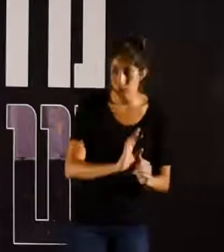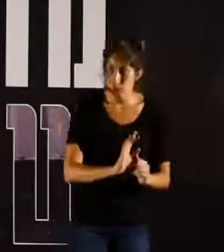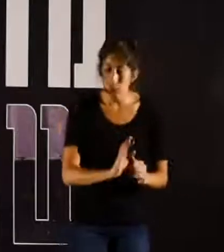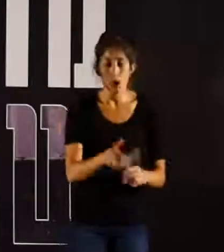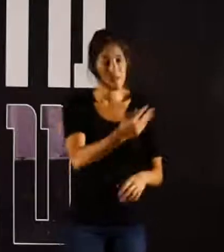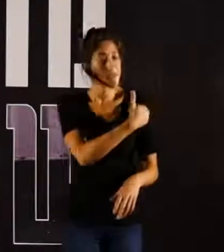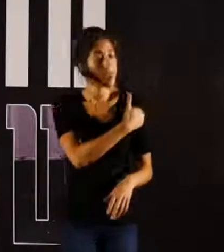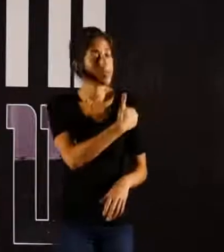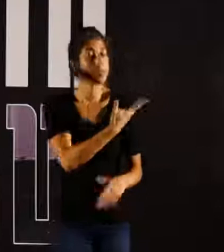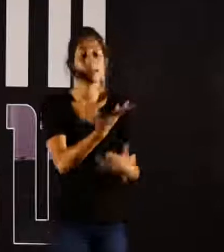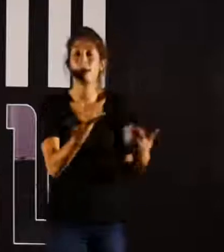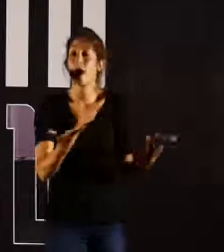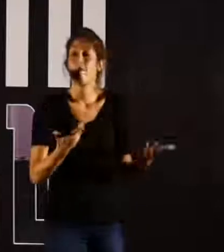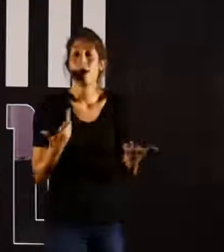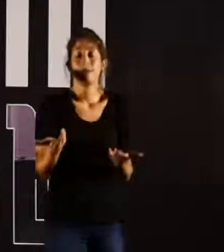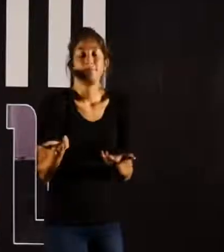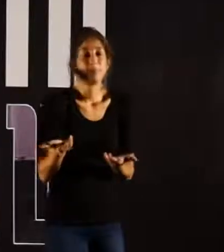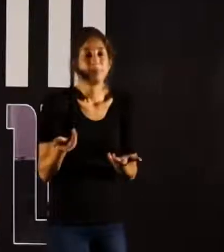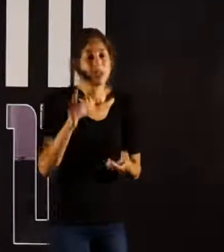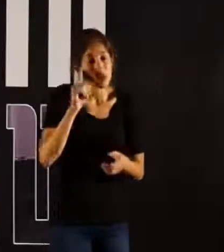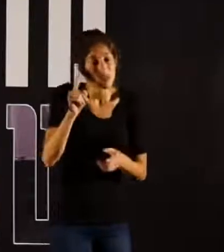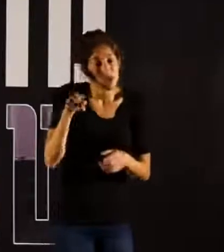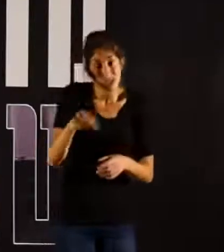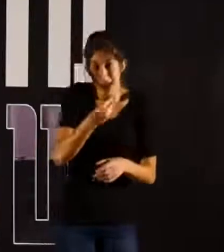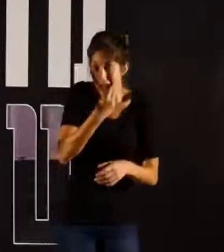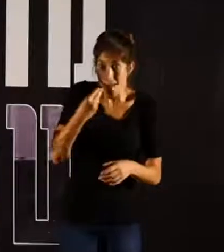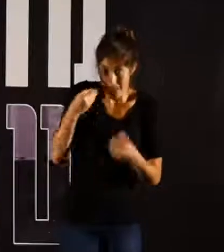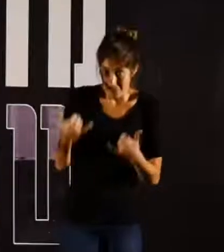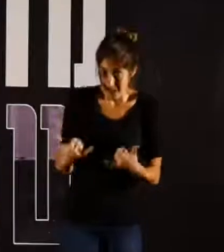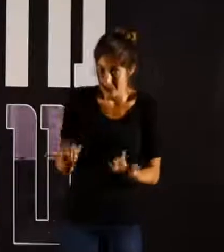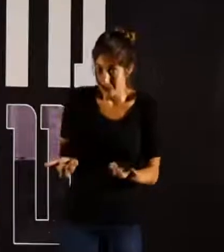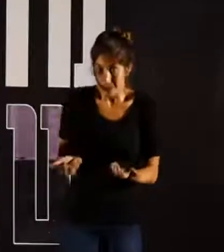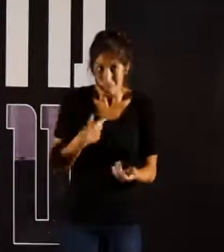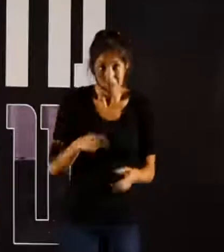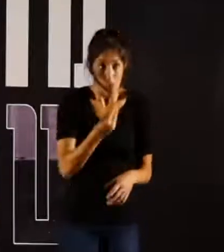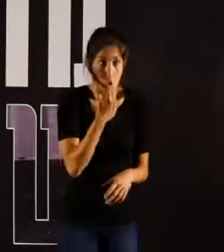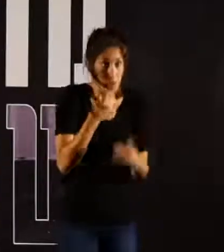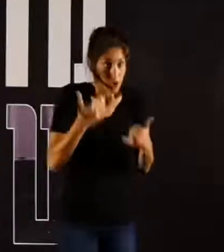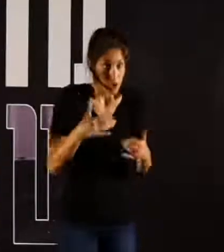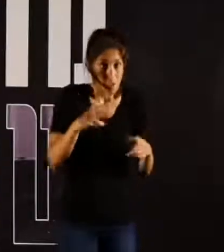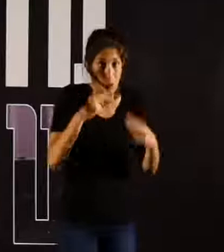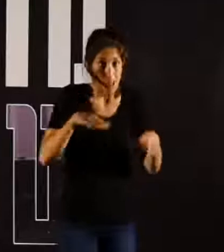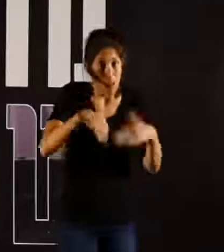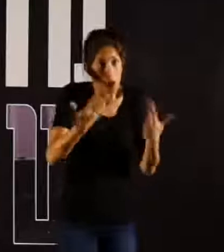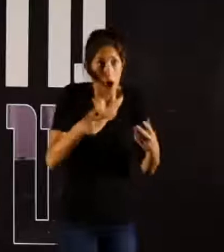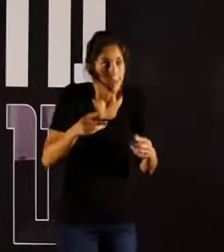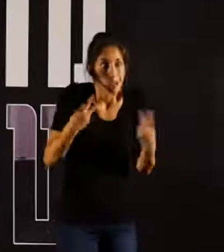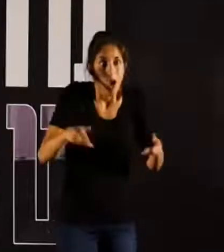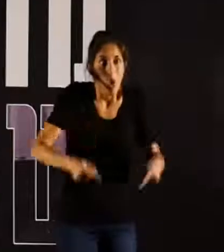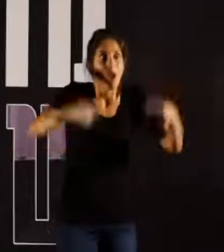והוא אומר לי, אבל אתה יודע שזה רמדאן. ואם אנחנו לא נאכל עכשיו ארוחת בוקר, אני לא אוכל לאכול כל